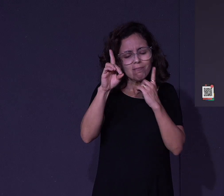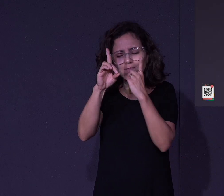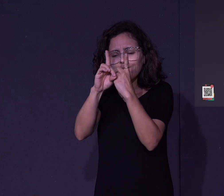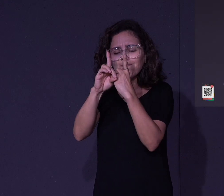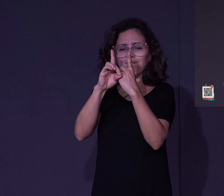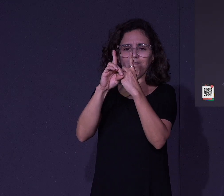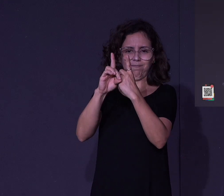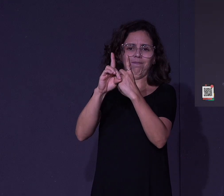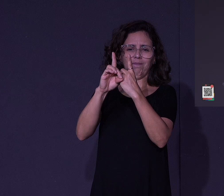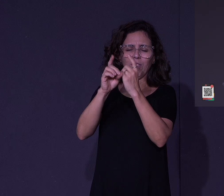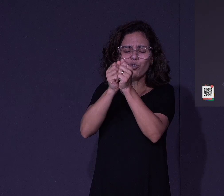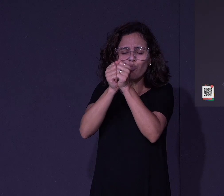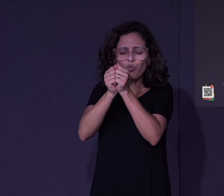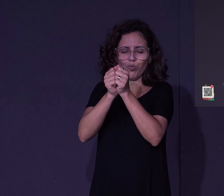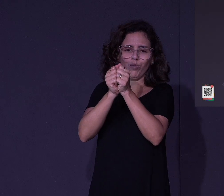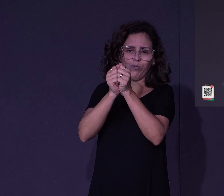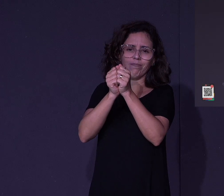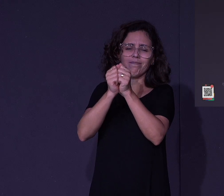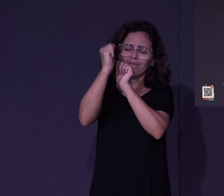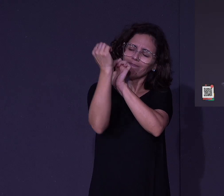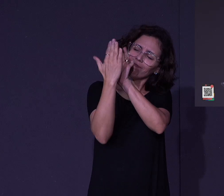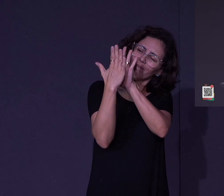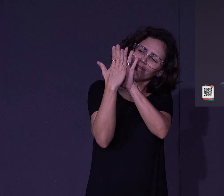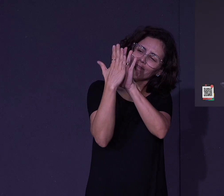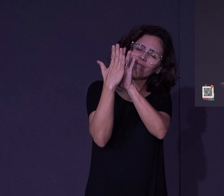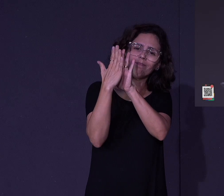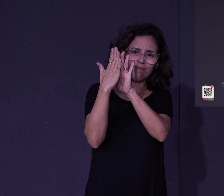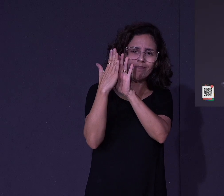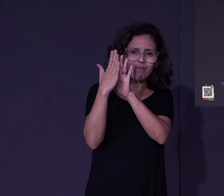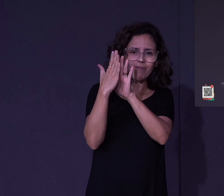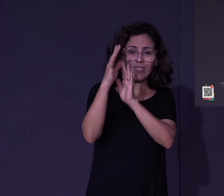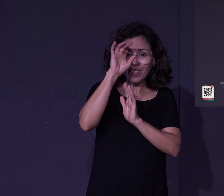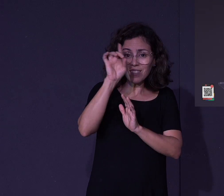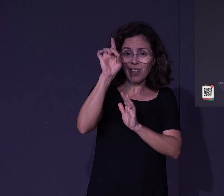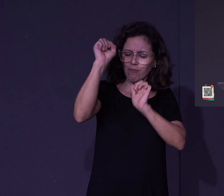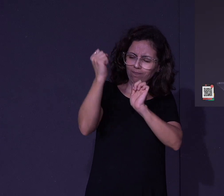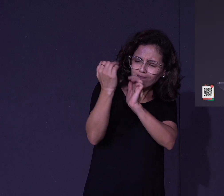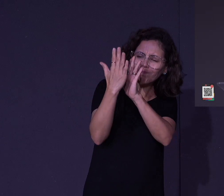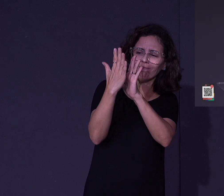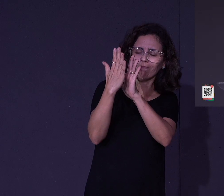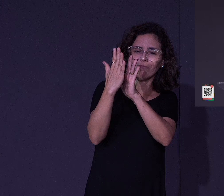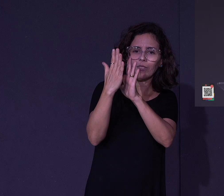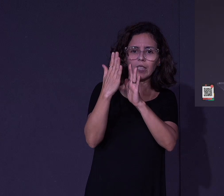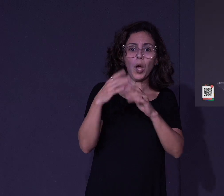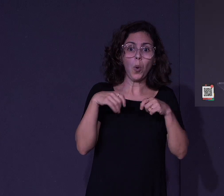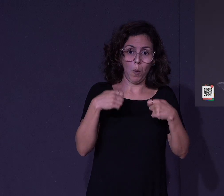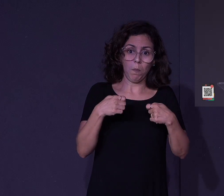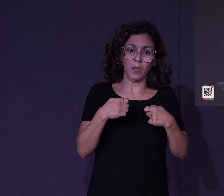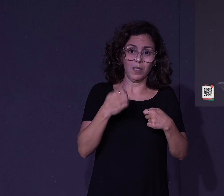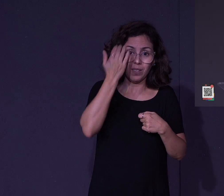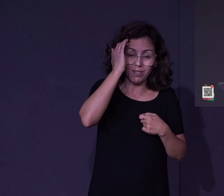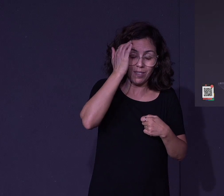sentido na presença dEle. Então, quando o autor diz: aproximemo-nos, Essa é uma